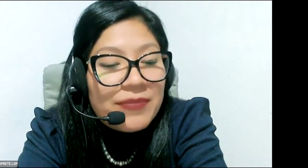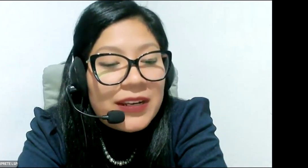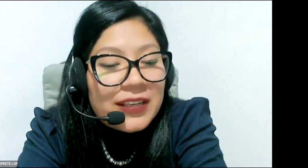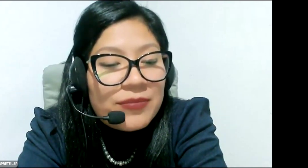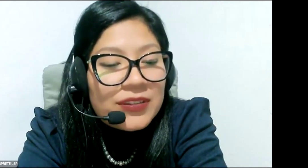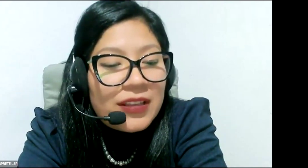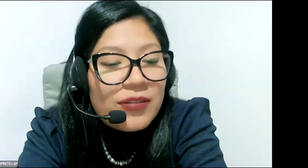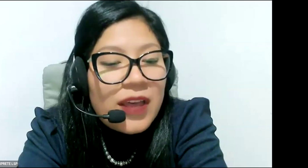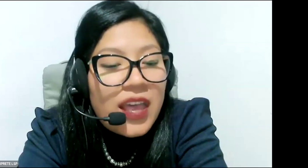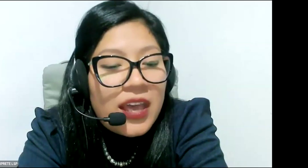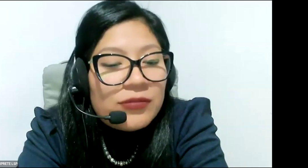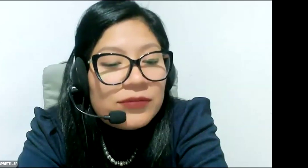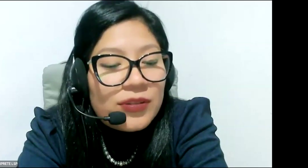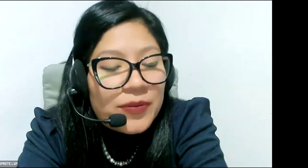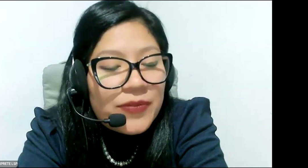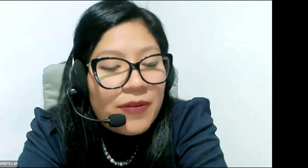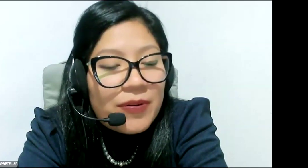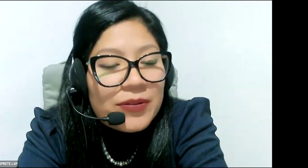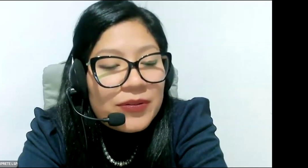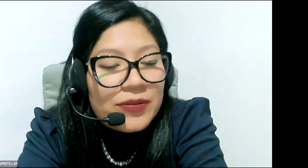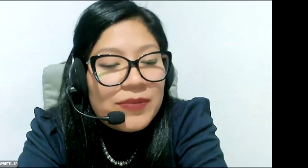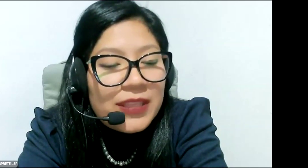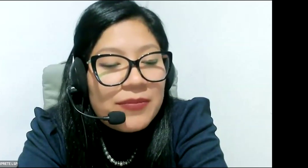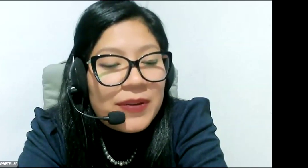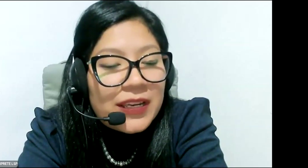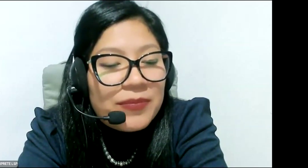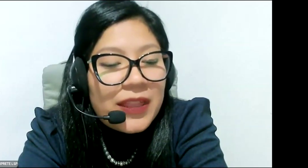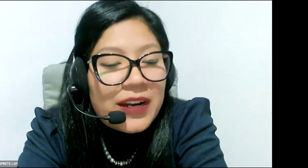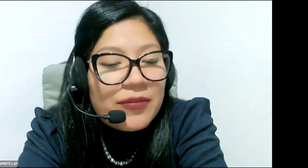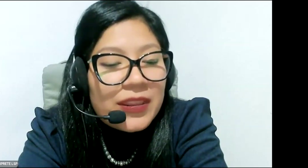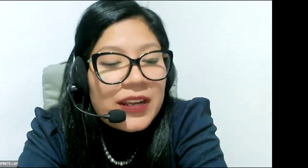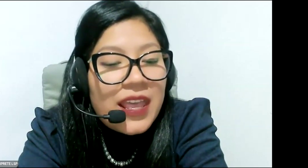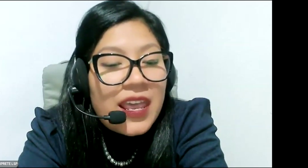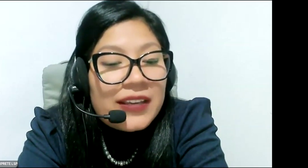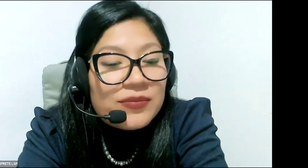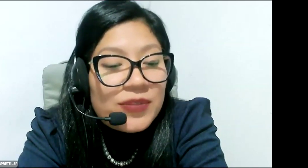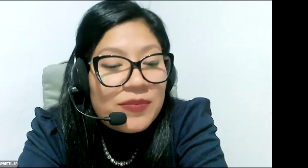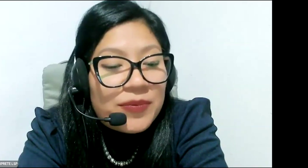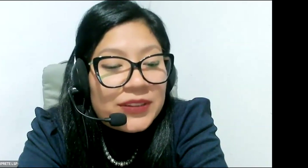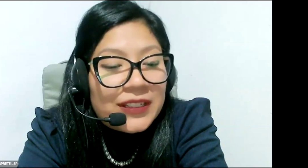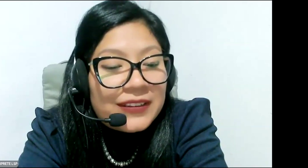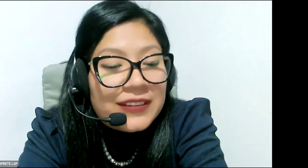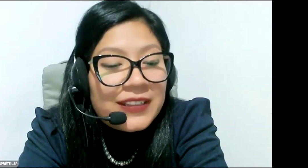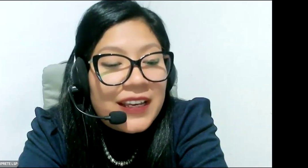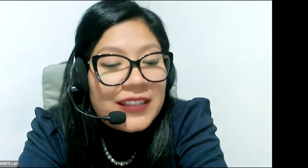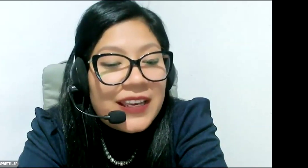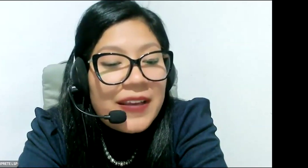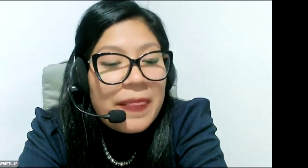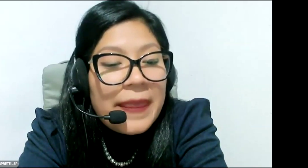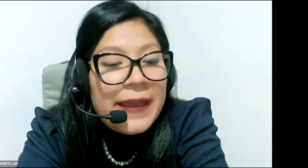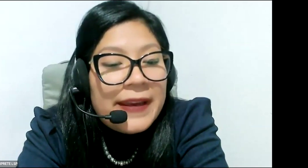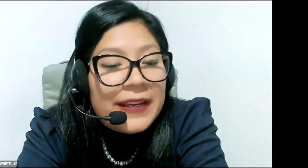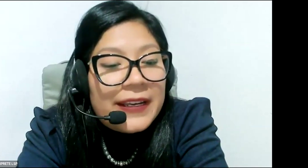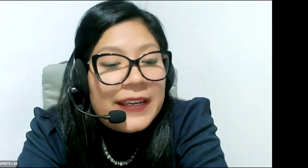estas seis semanas que hemos estado juntos por favor no se olviden para que puedan recordar es muy importante Sí así